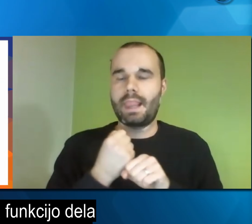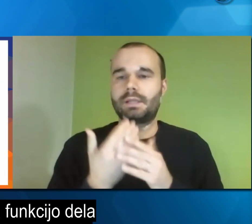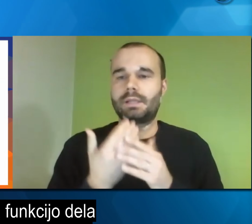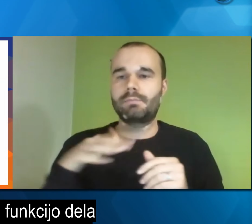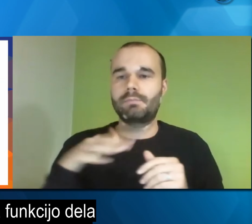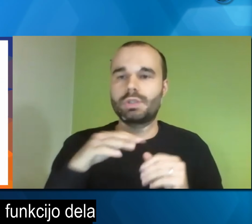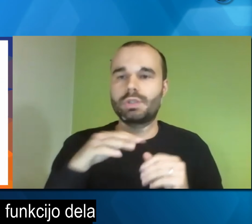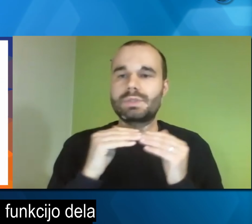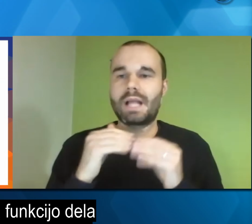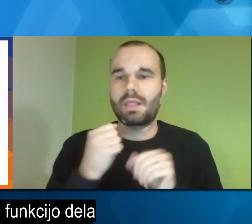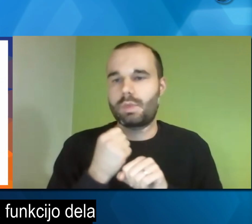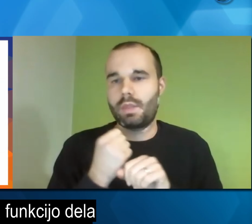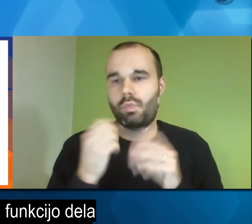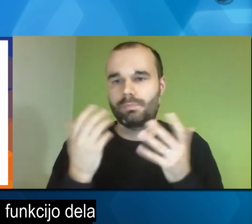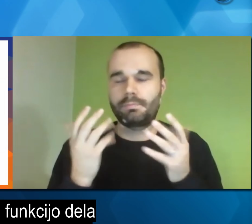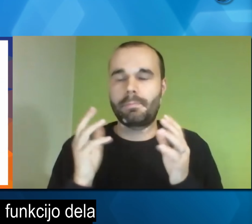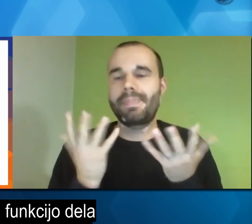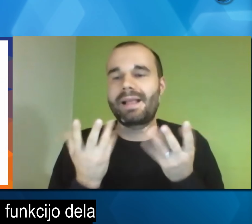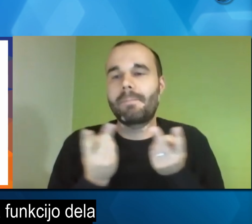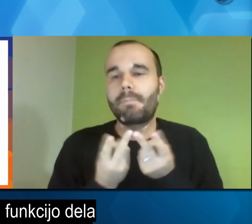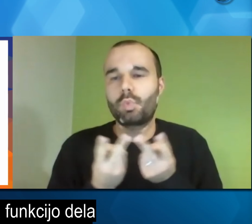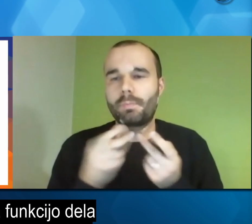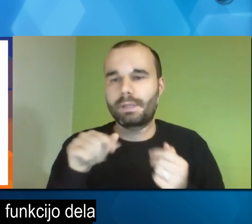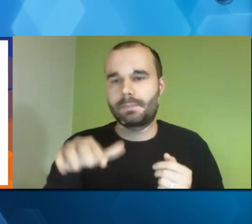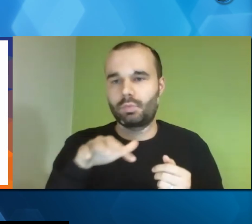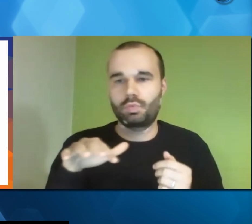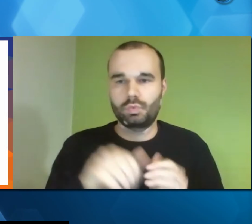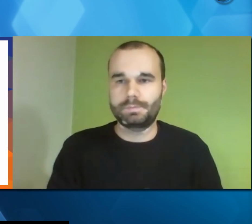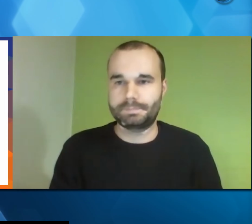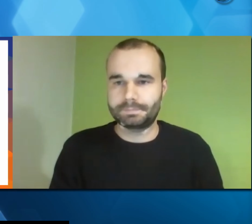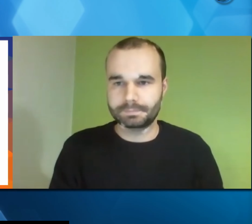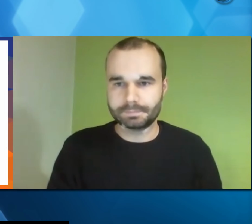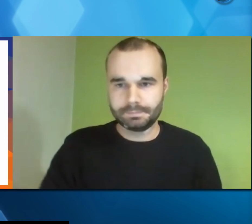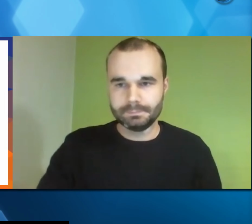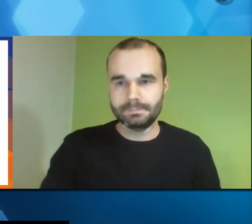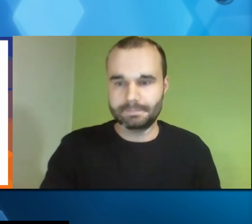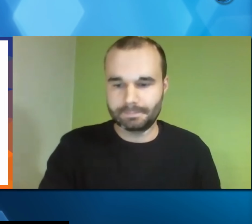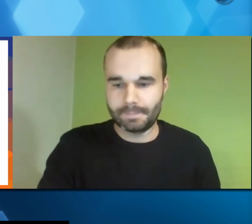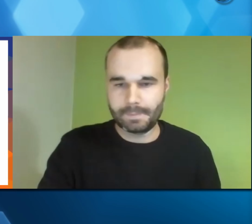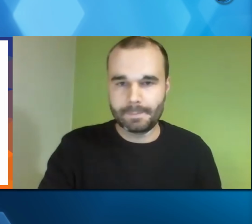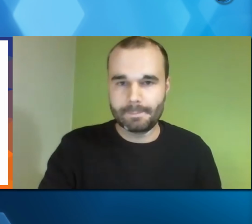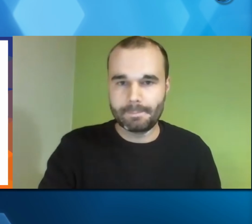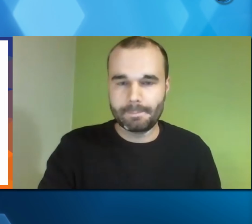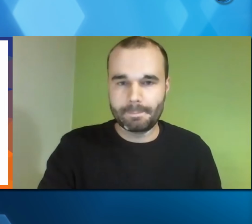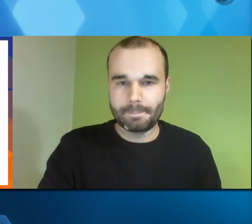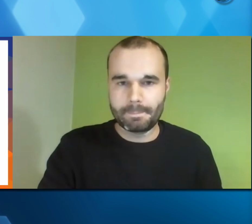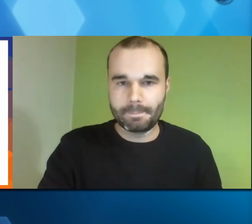funkcijo dela na področju socialnega dela oziroma nekaj podobnega.